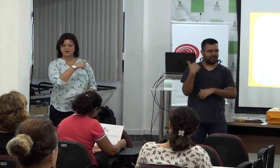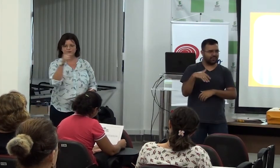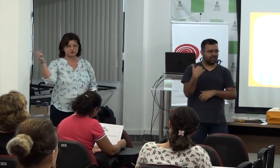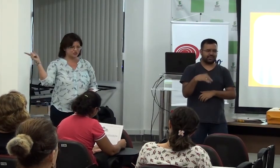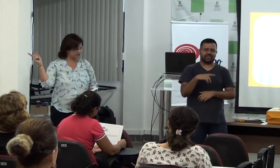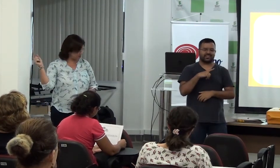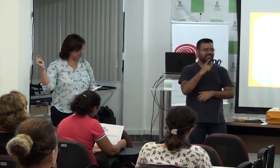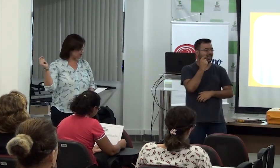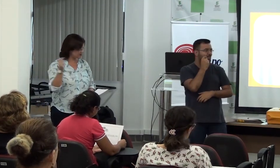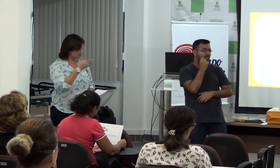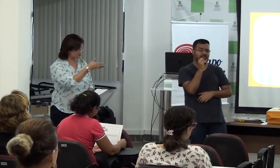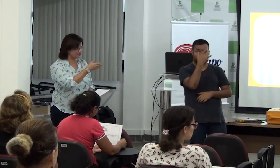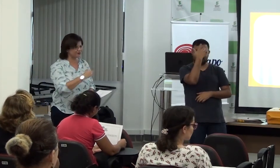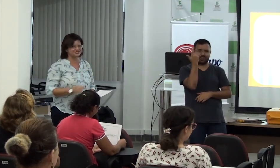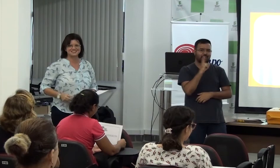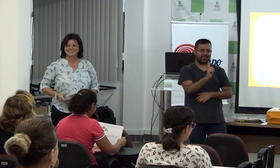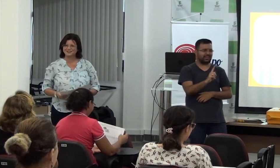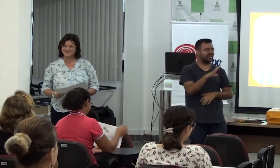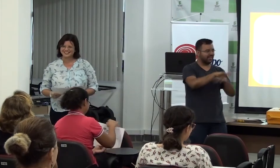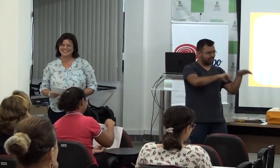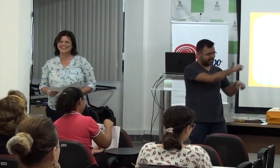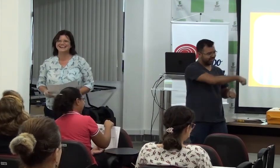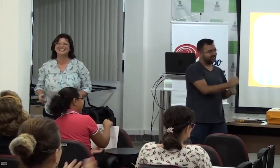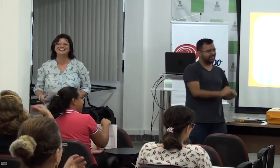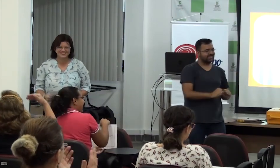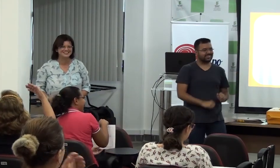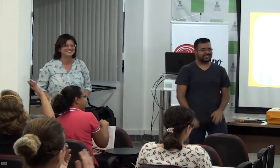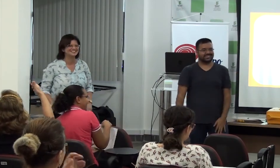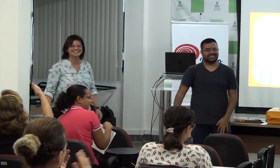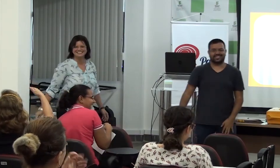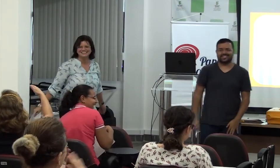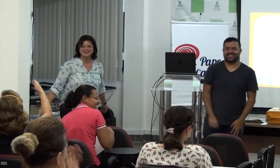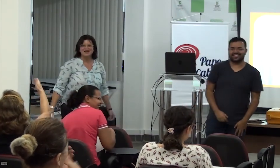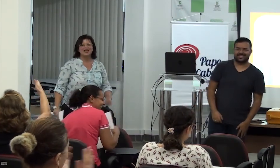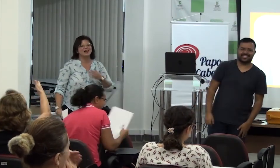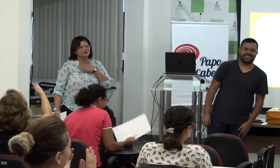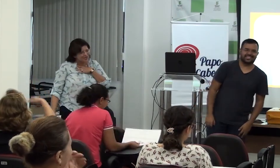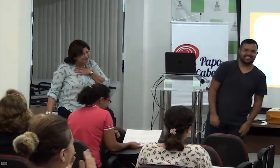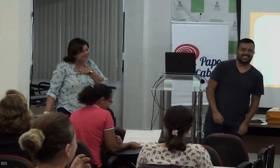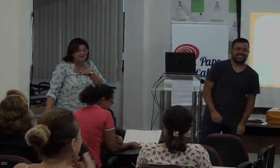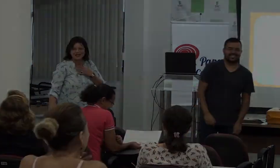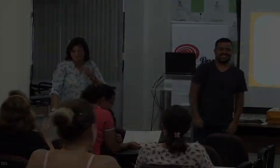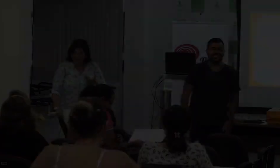Vamos tirar uma foto.